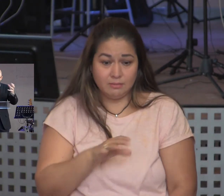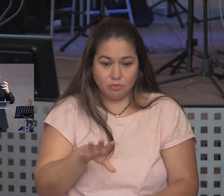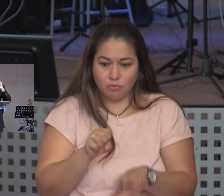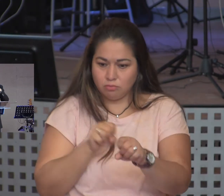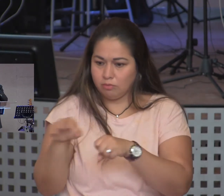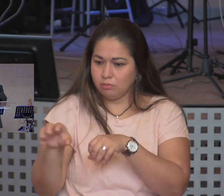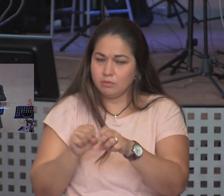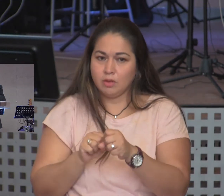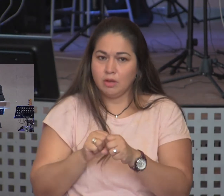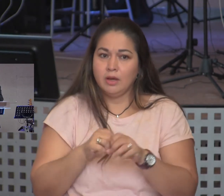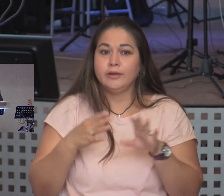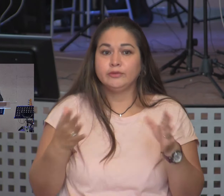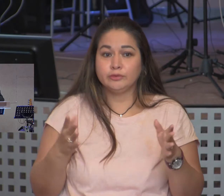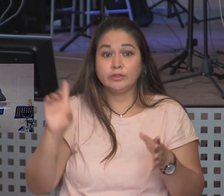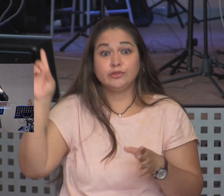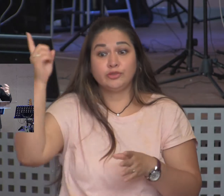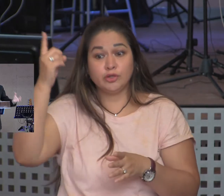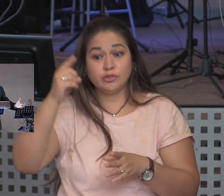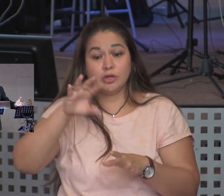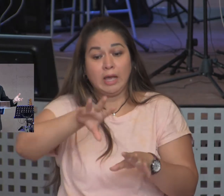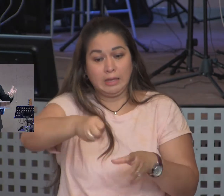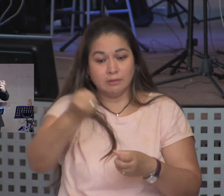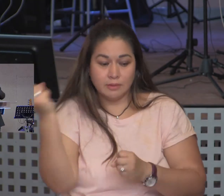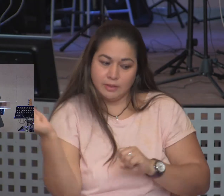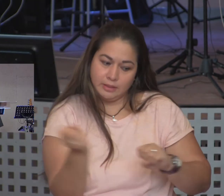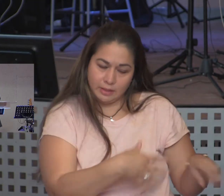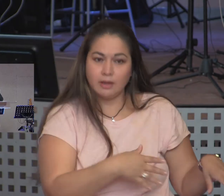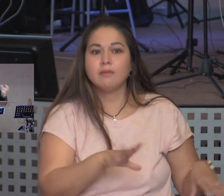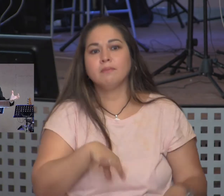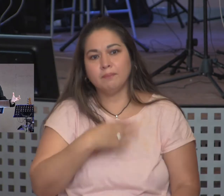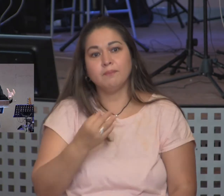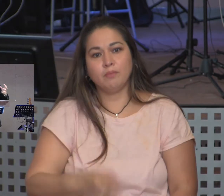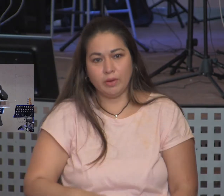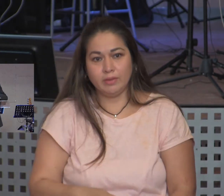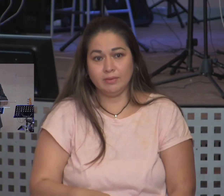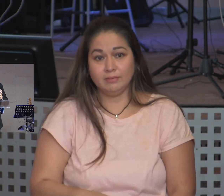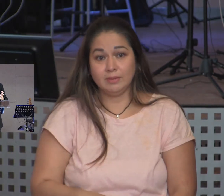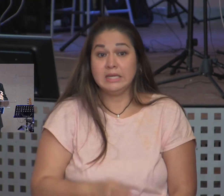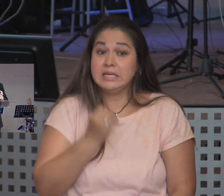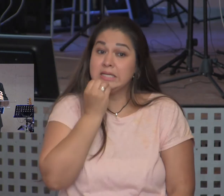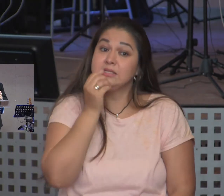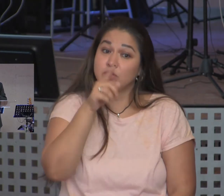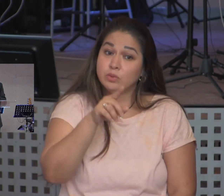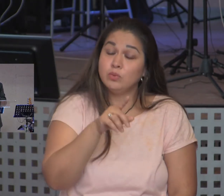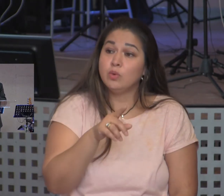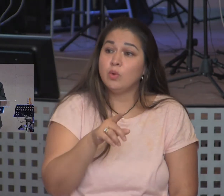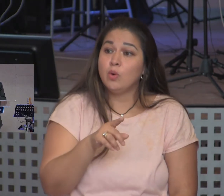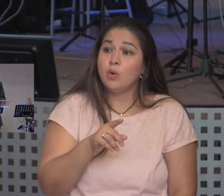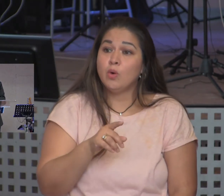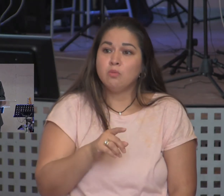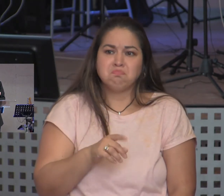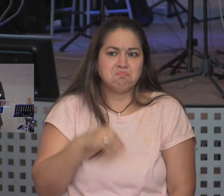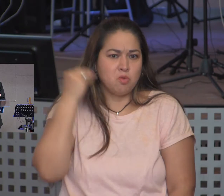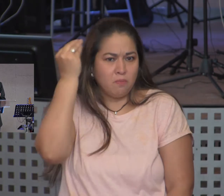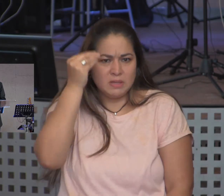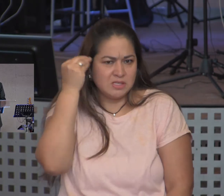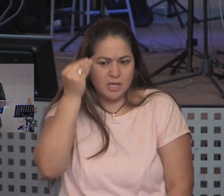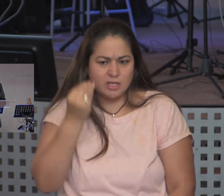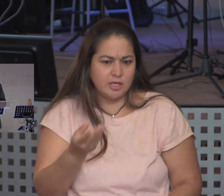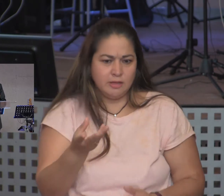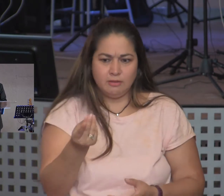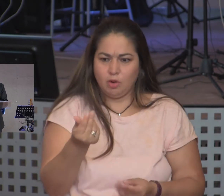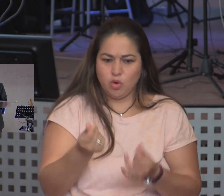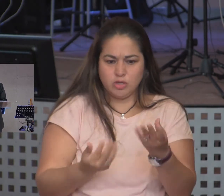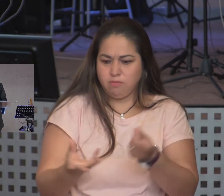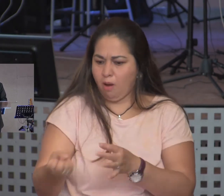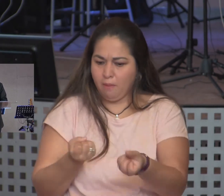pero a ver, ¿cómo puede ser esto? Pero si no tengo, ¿cómo me van a quitar lo que no tengo? Y toda una serie de cosas. Por eso es que hay misterios